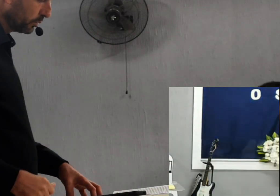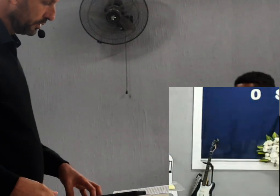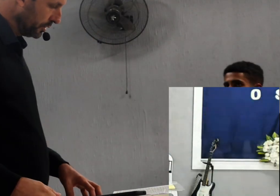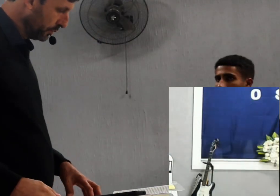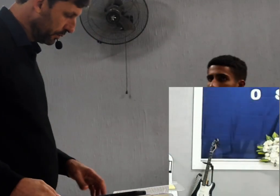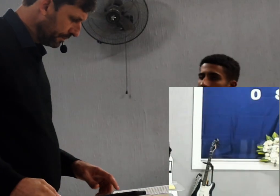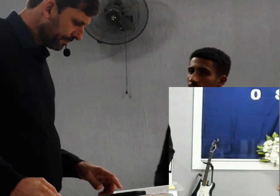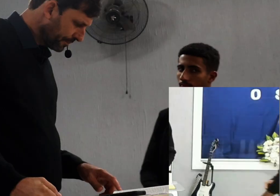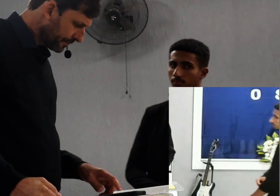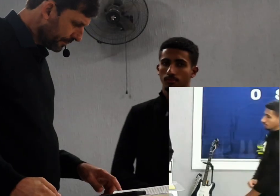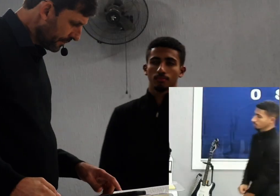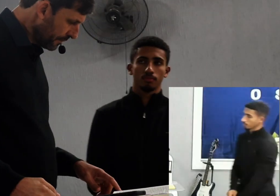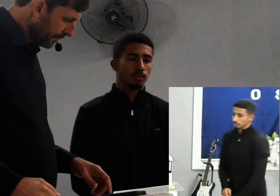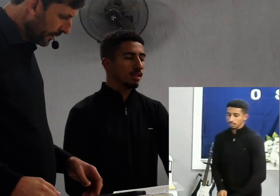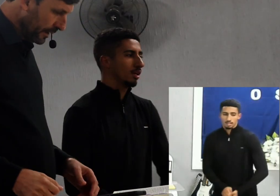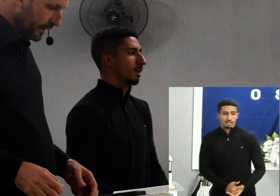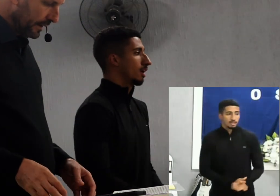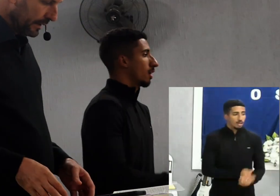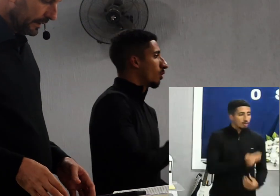diz no versículo 21,